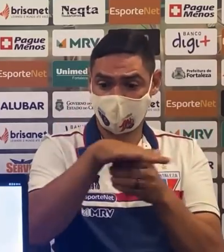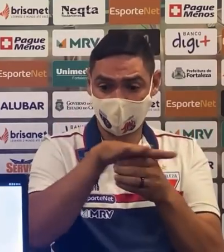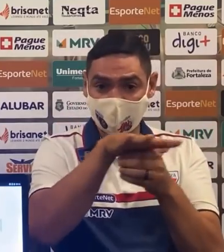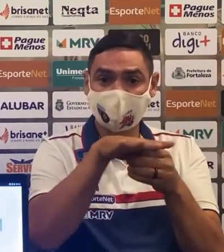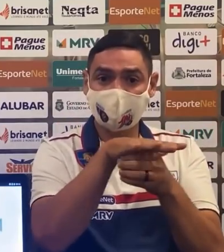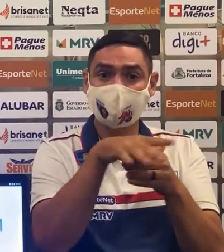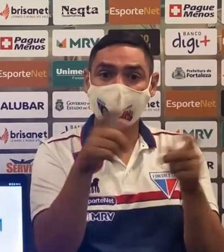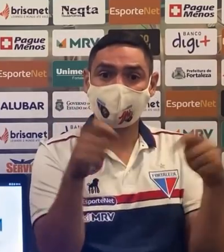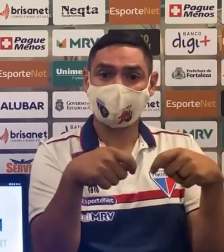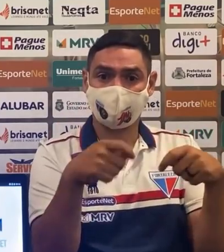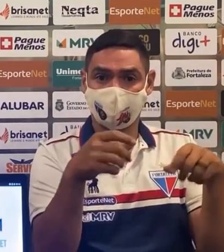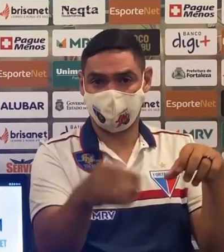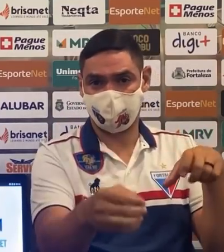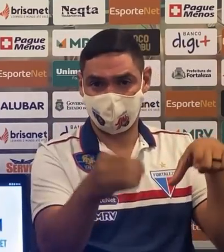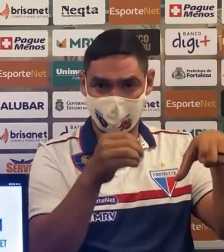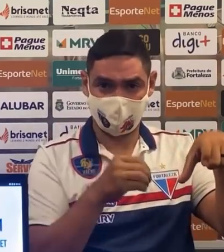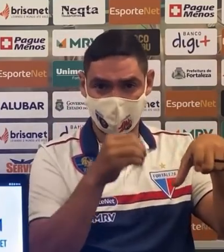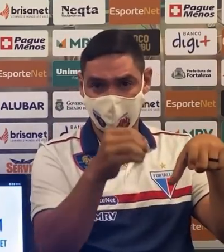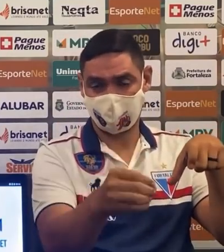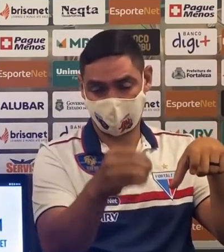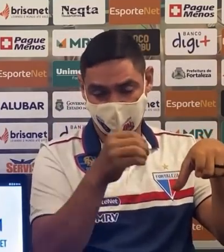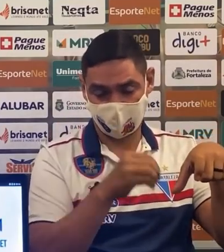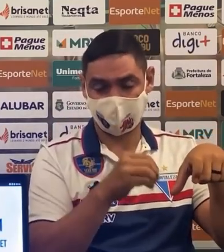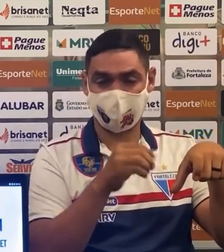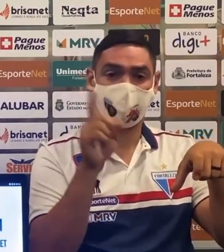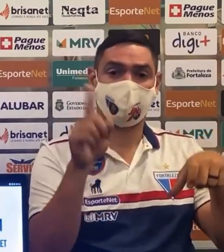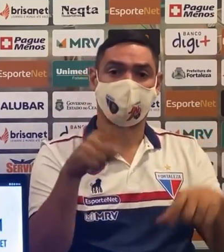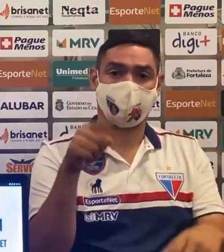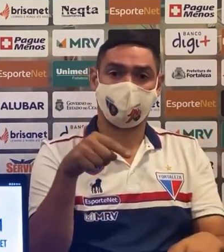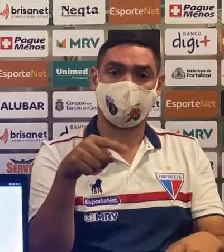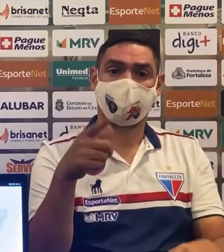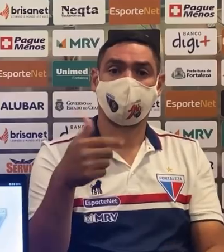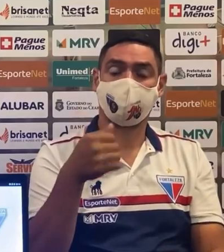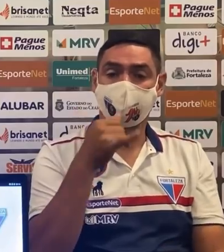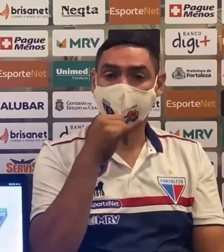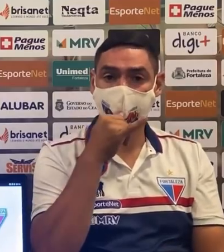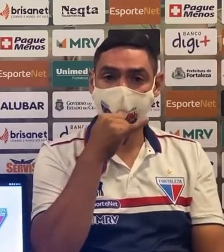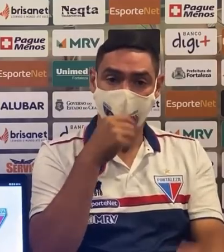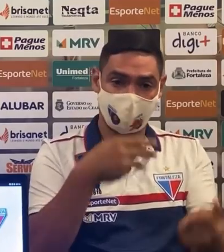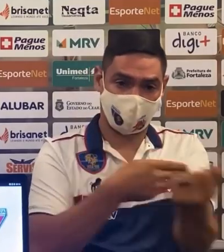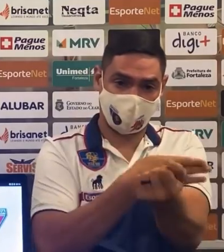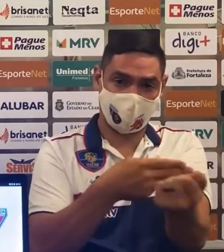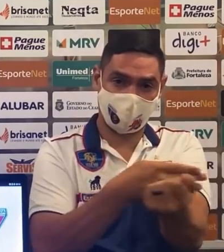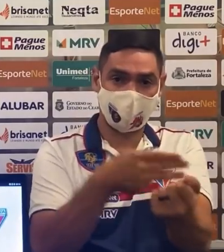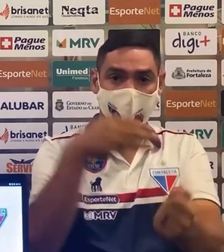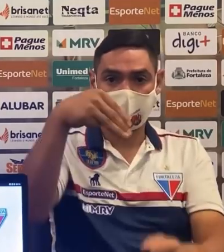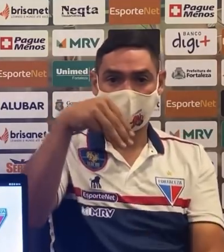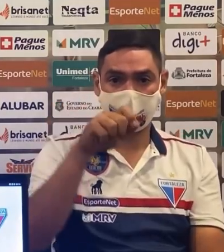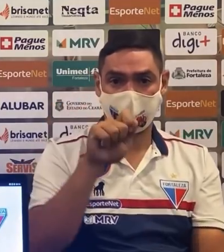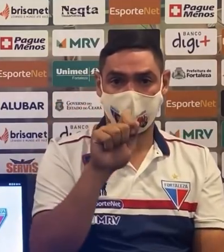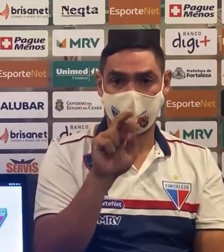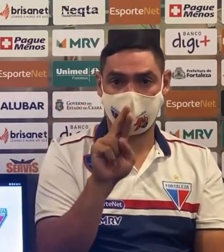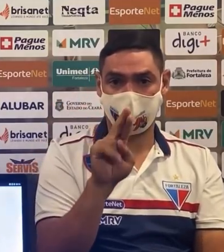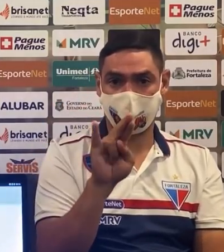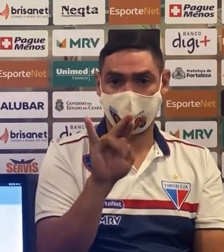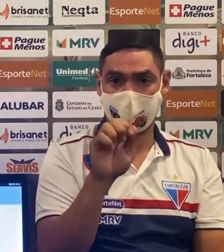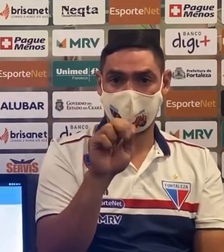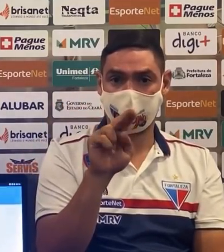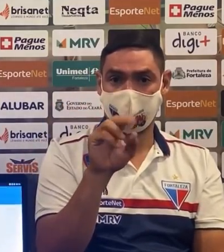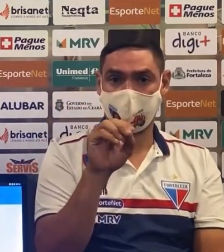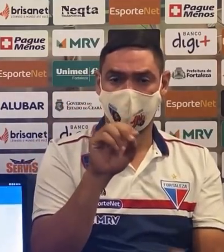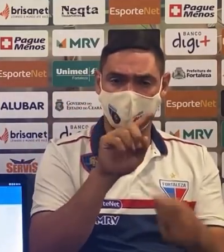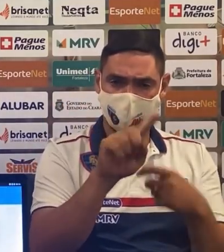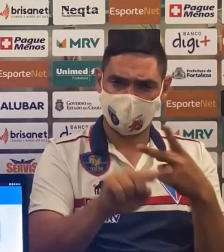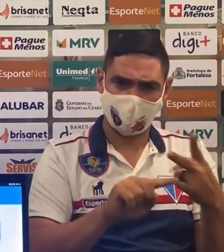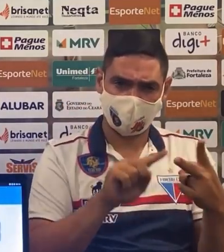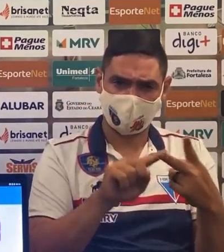Então a entrada do Mariano era para que a gente pudesse utilizar melhor, até porque o Romarinho também, vendo um retorno de pandemia,